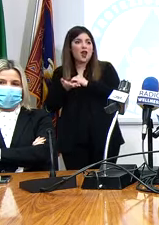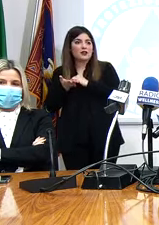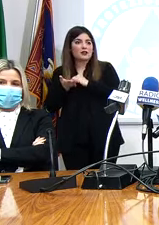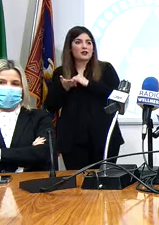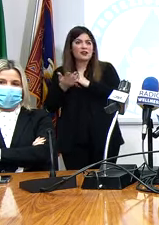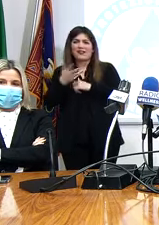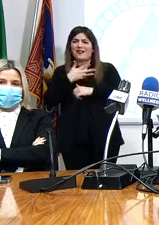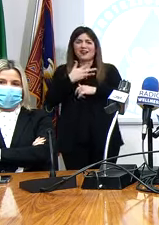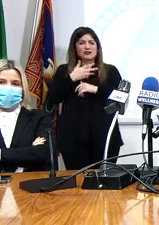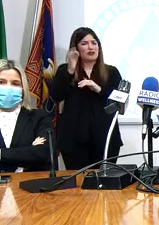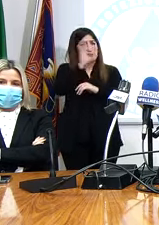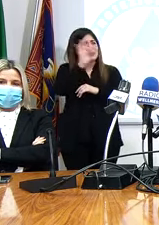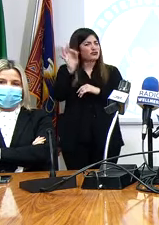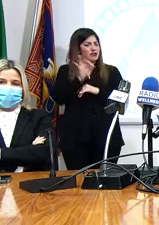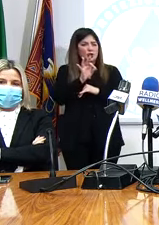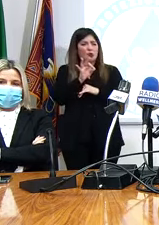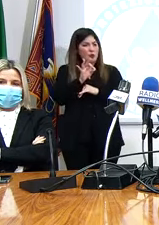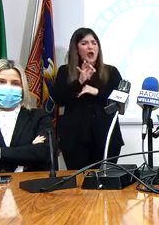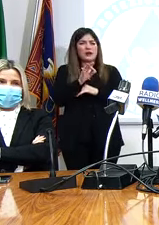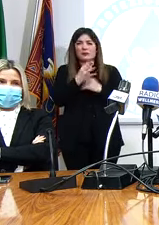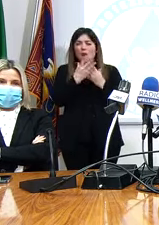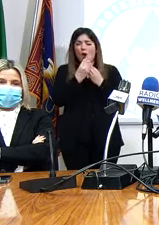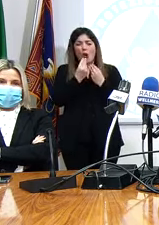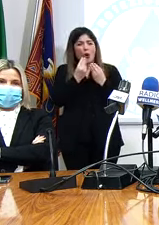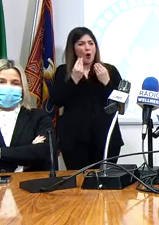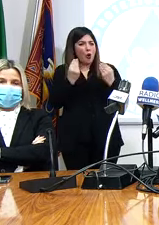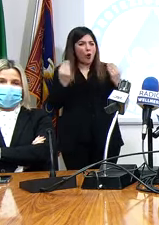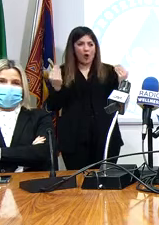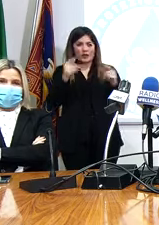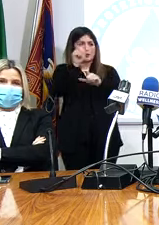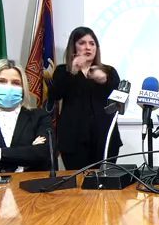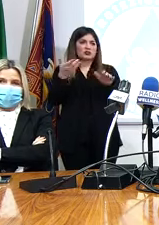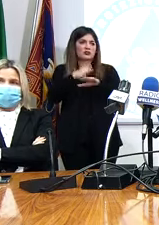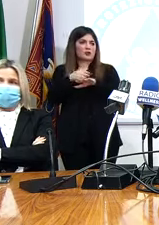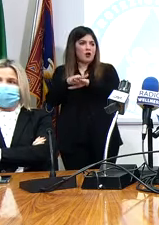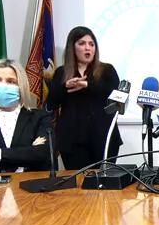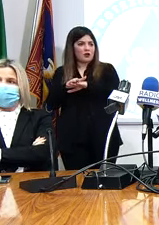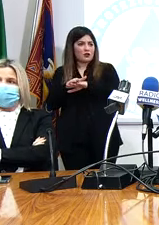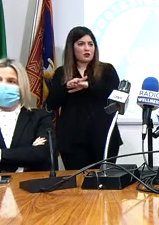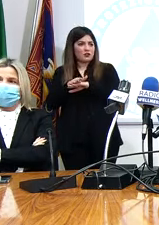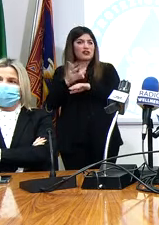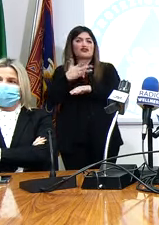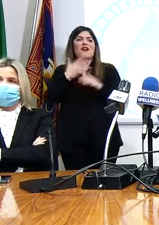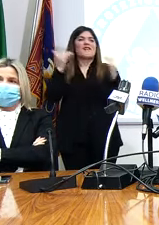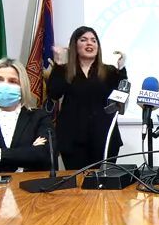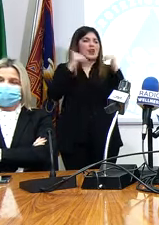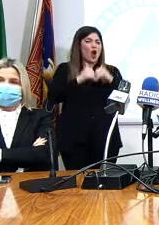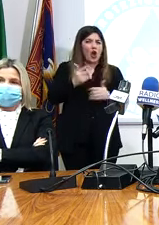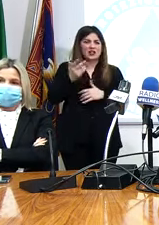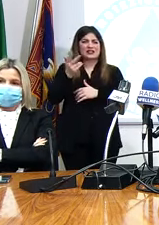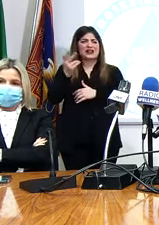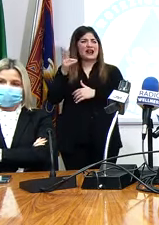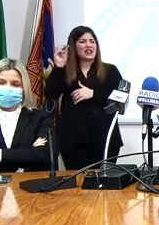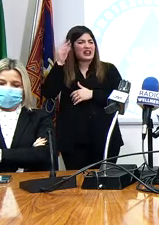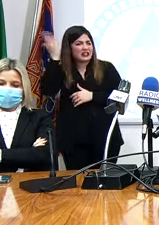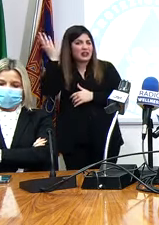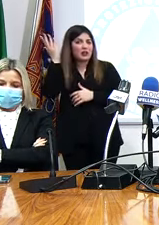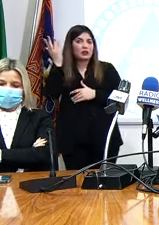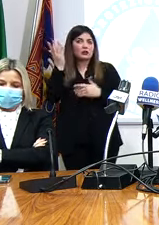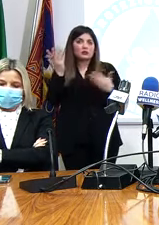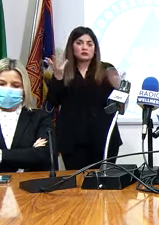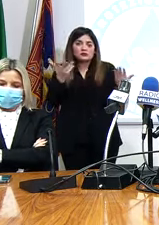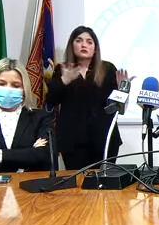4 milioni e 300 mila abitanti. La Val d'Aosta, il Trentino, cioè ci sono moltissime regioni che hanno avuto alta mortalità anche